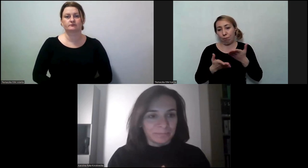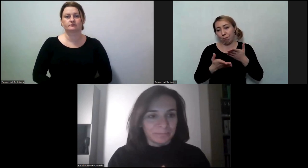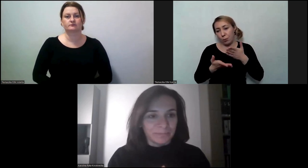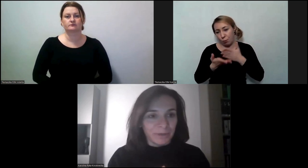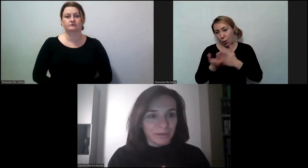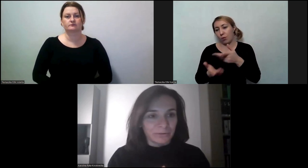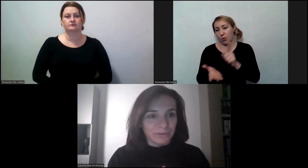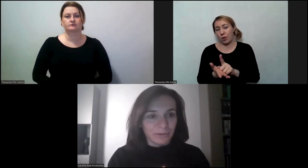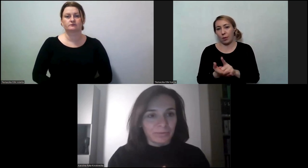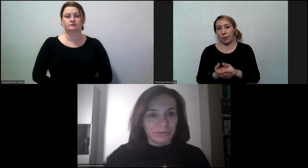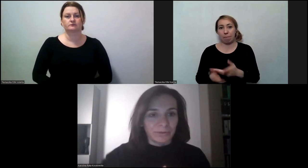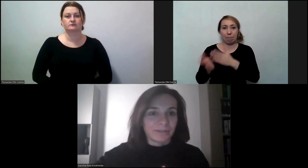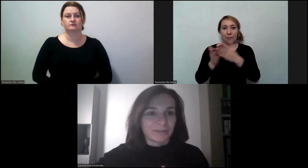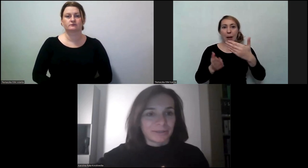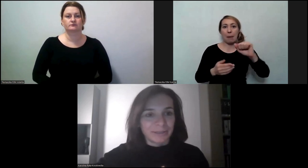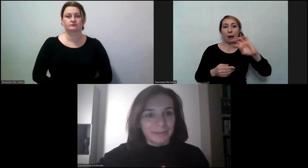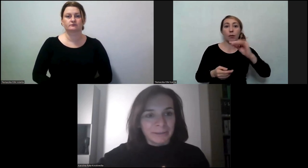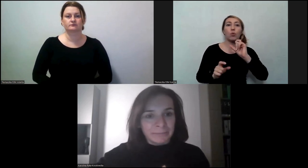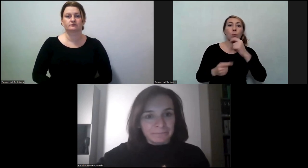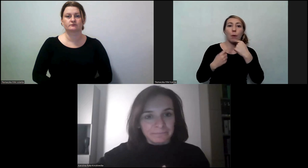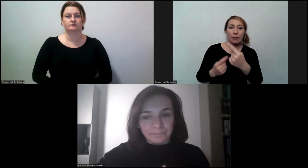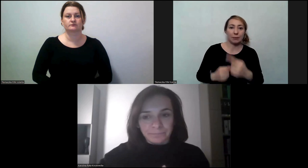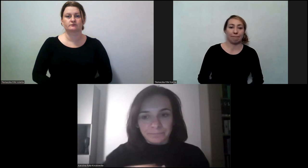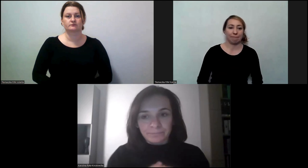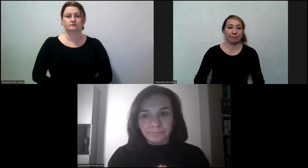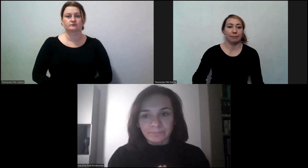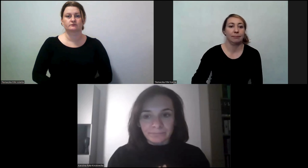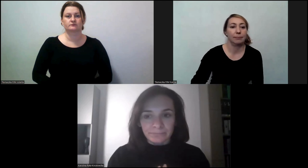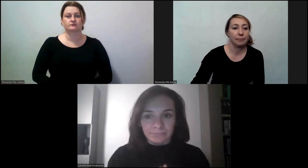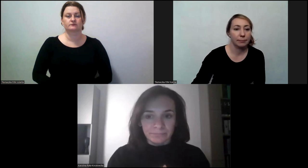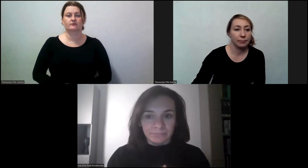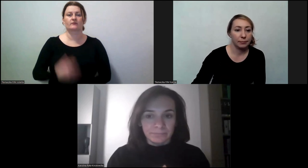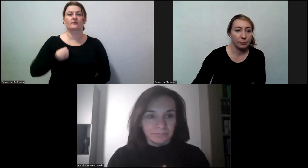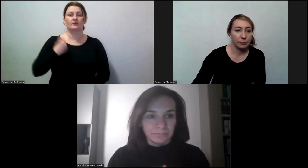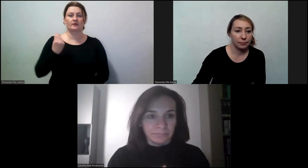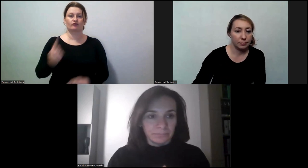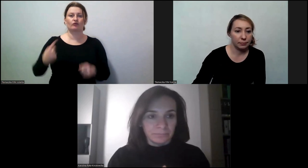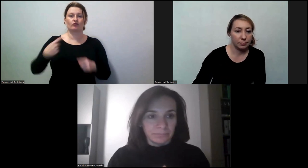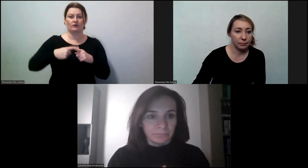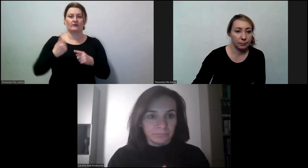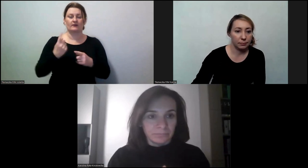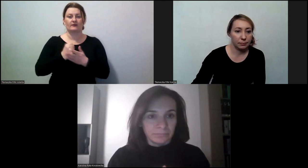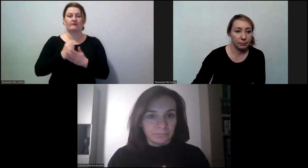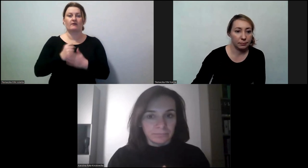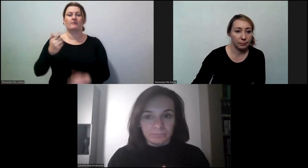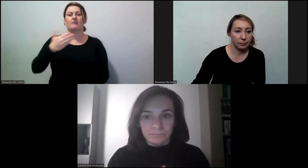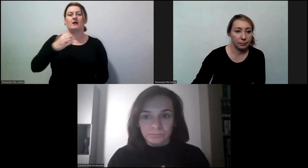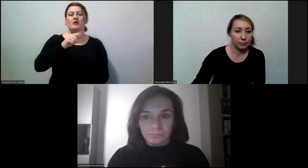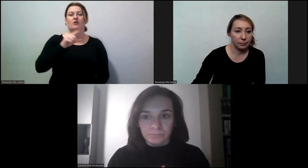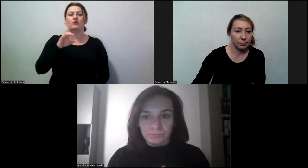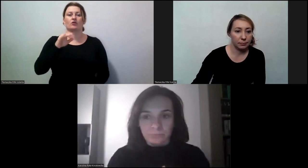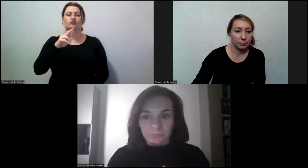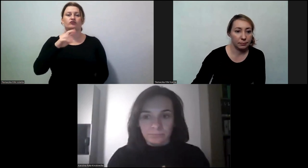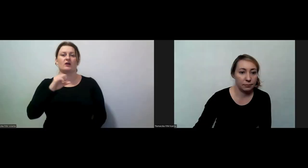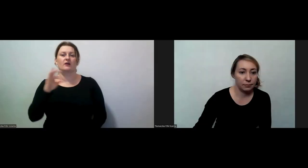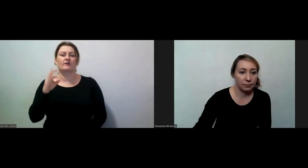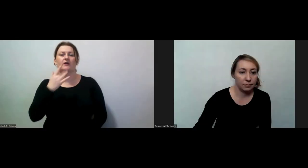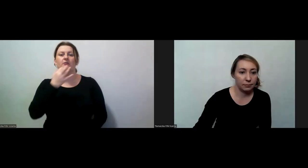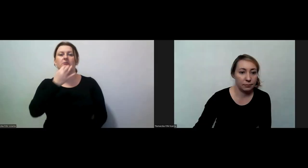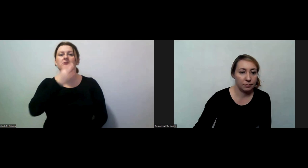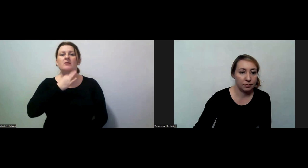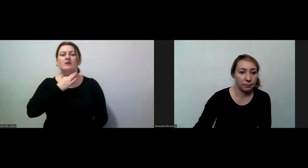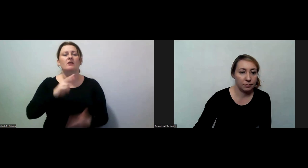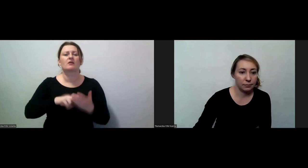radziłyśmy. Marto, chciałabyś dodać jeszcze? Tak, jeszcze jedną rzecz dodam, bo jeżeli pani Małgorzata pyta na jakiej podstawie, to myślę, że